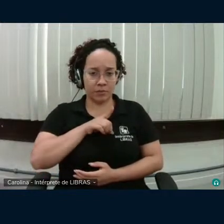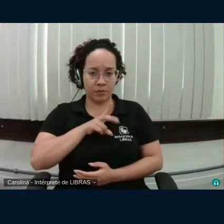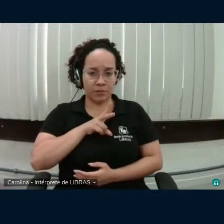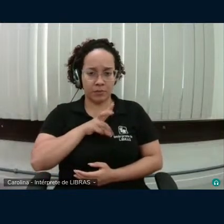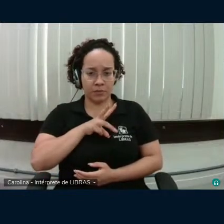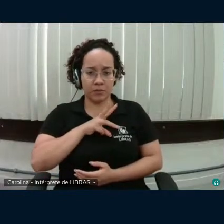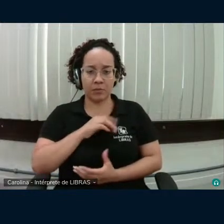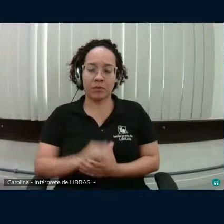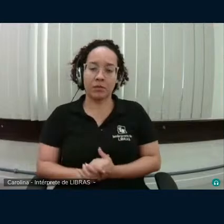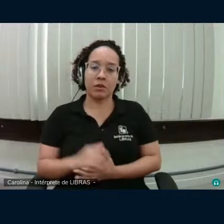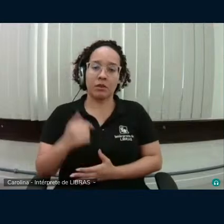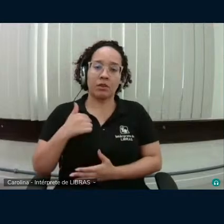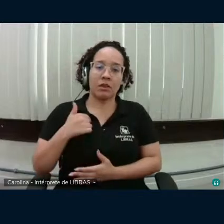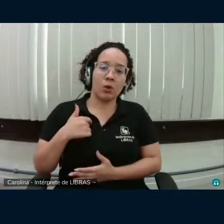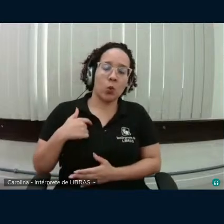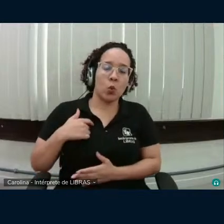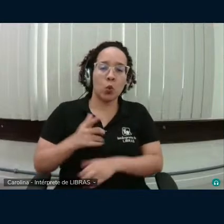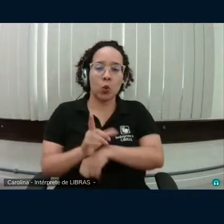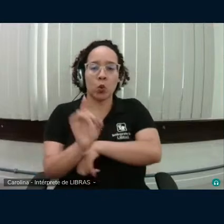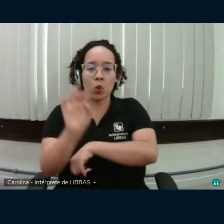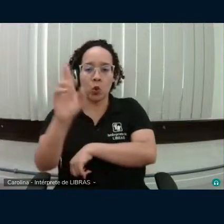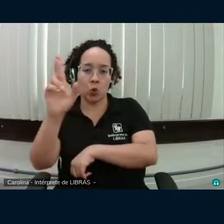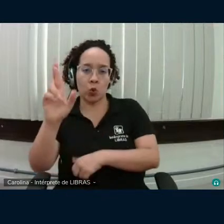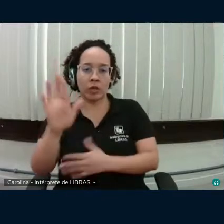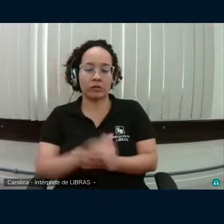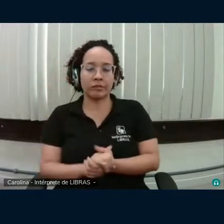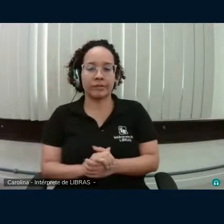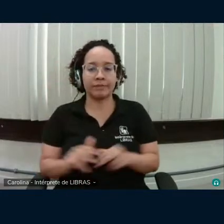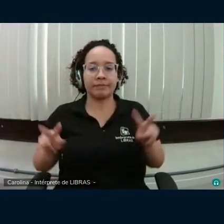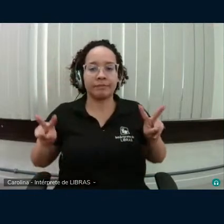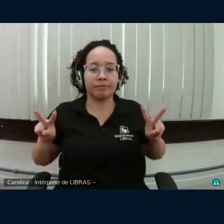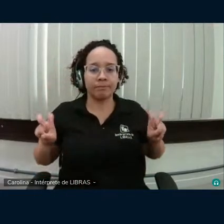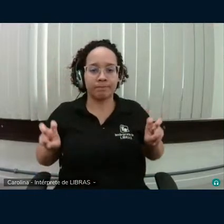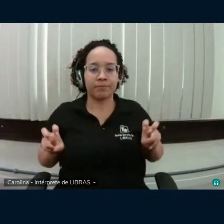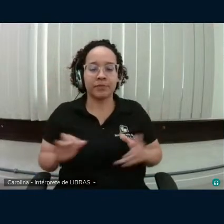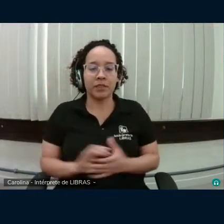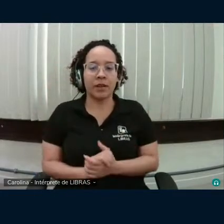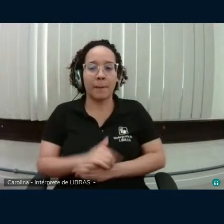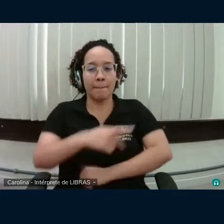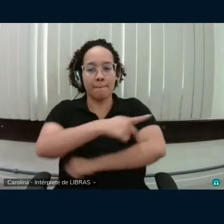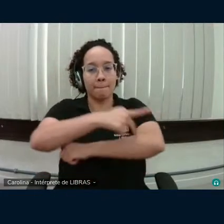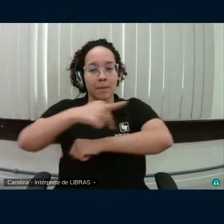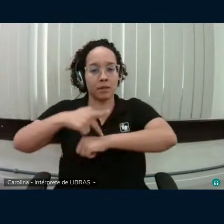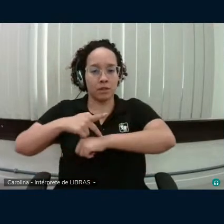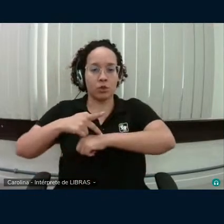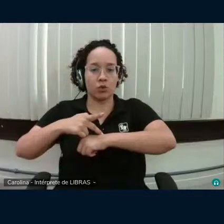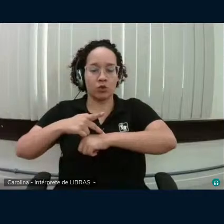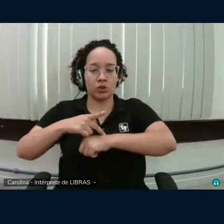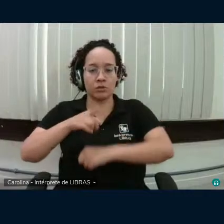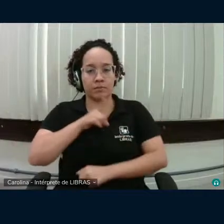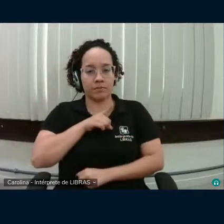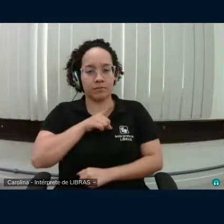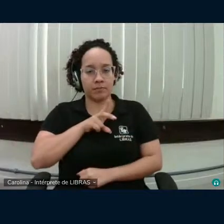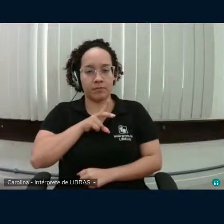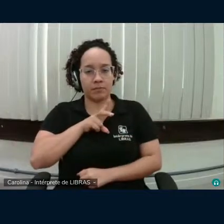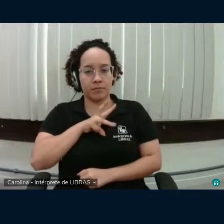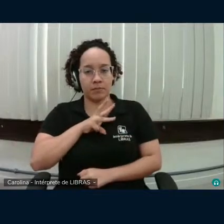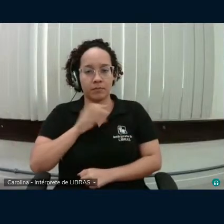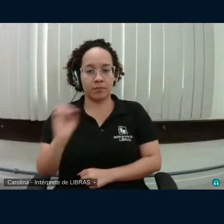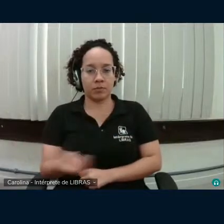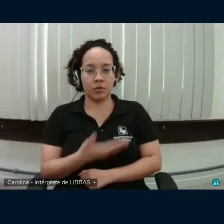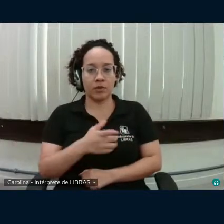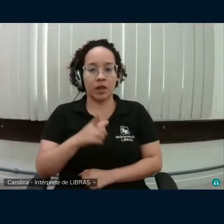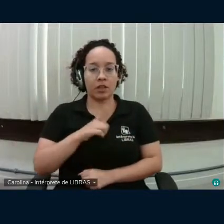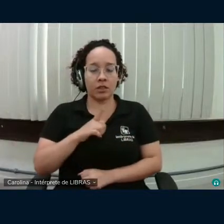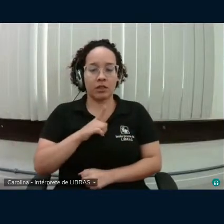eu fiz a minha tese de doutorado, a minha tese de doutorado chama A Pedagogia do Novo Ensino Médio, porque lá nos anos